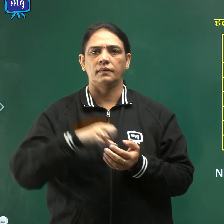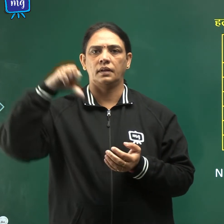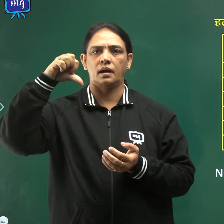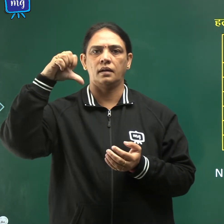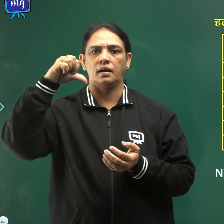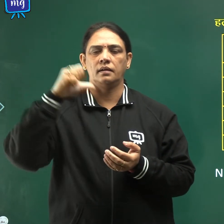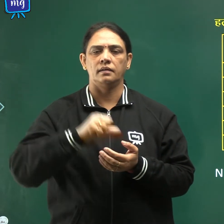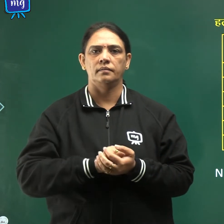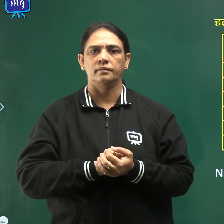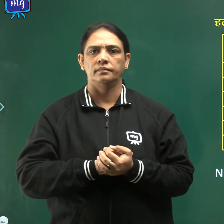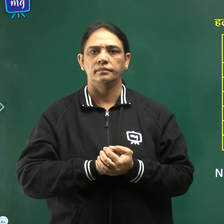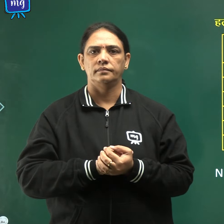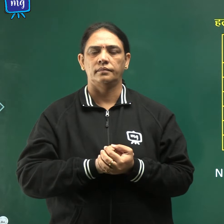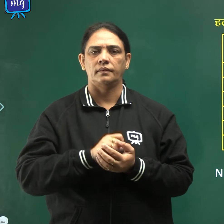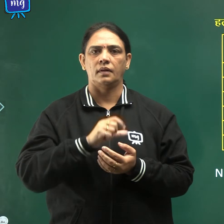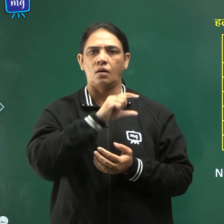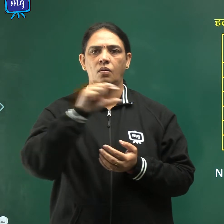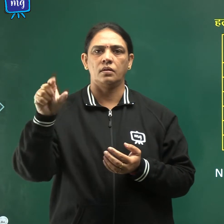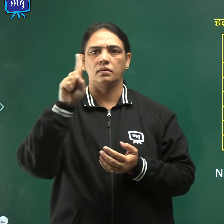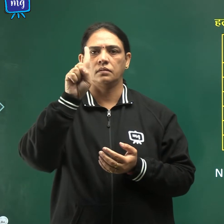99 और 100।